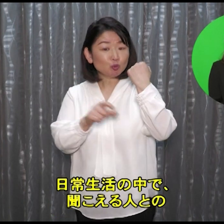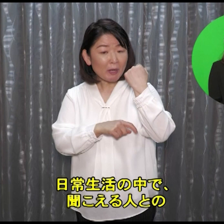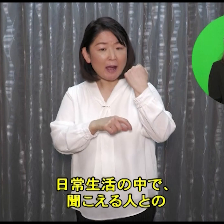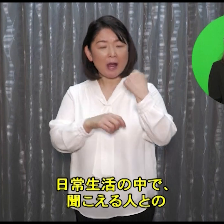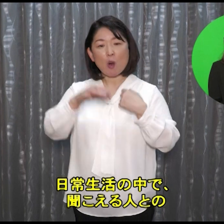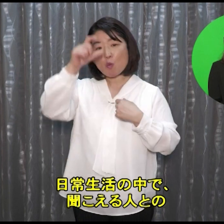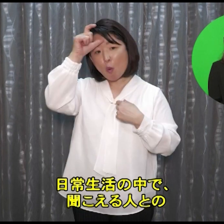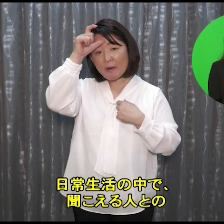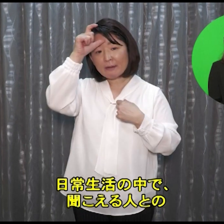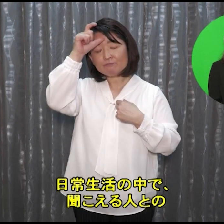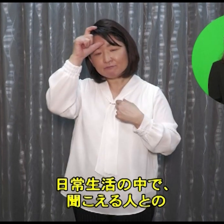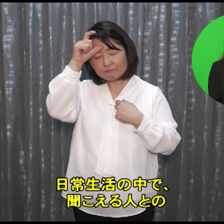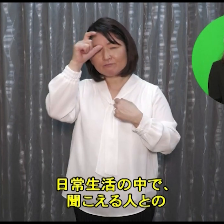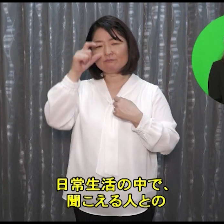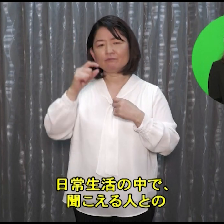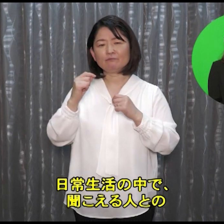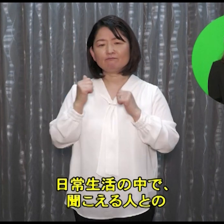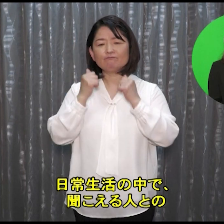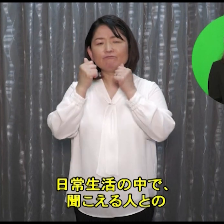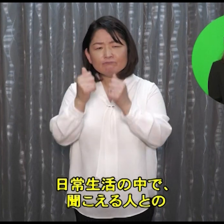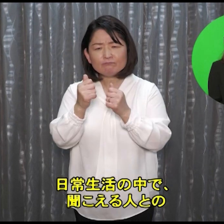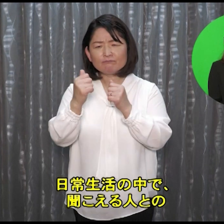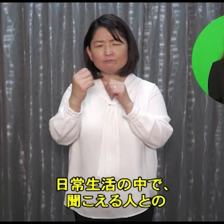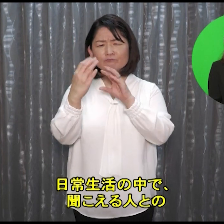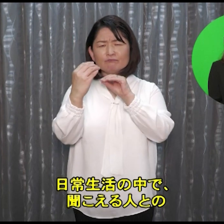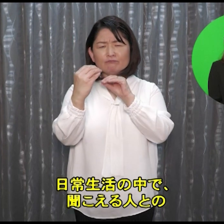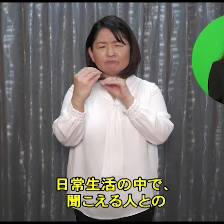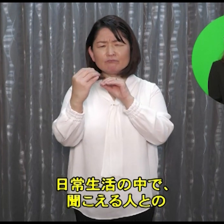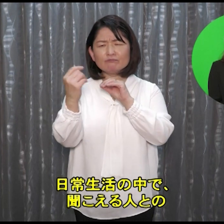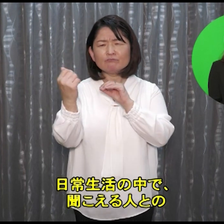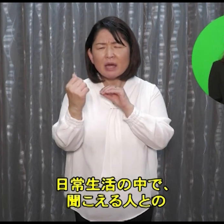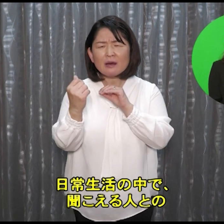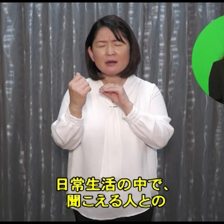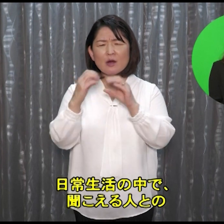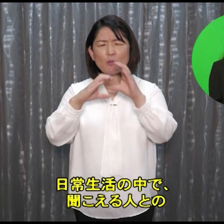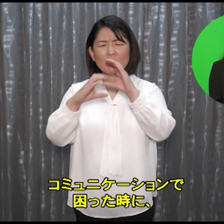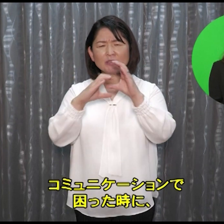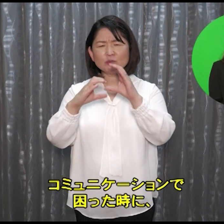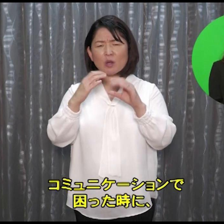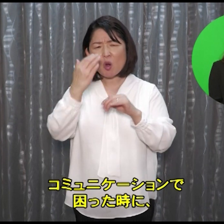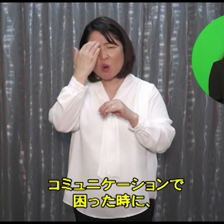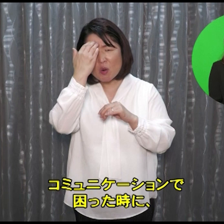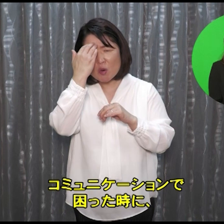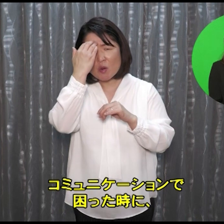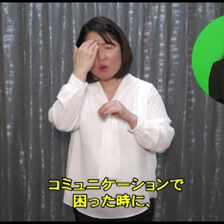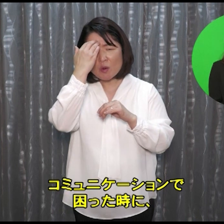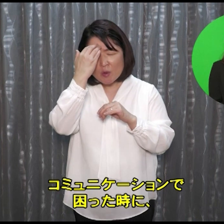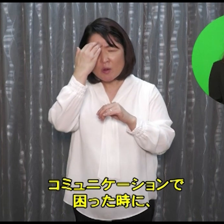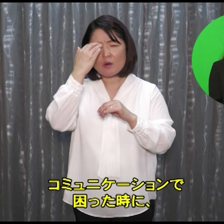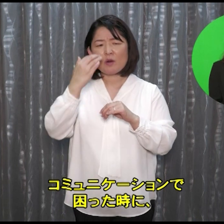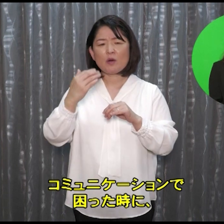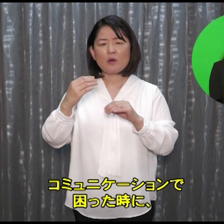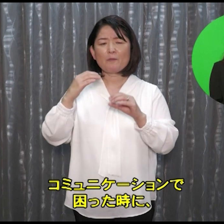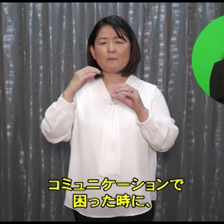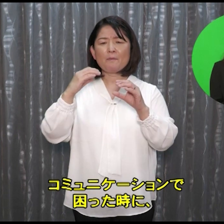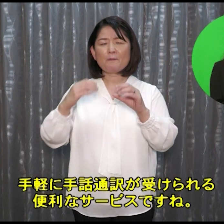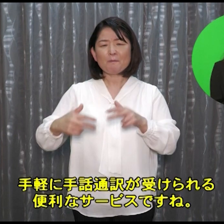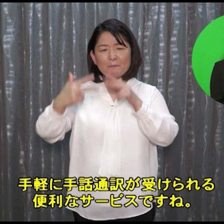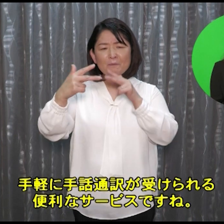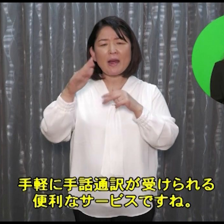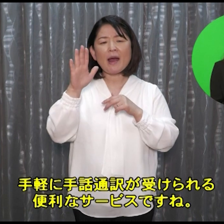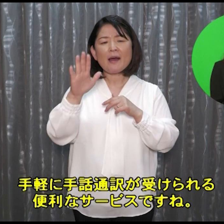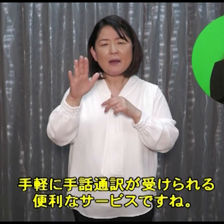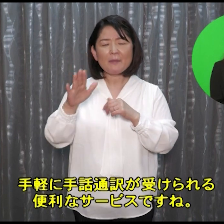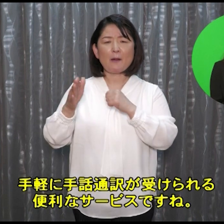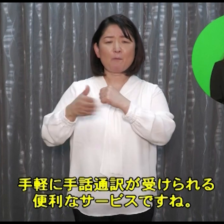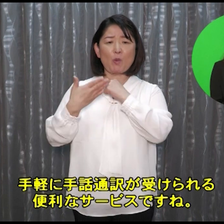日常生活の中で聞こえる人とのコミュニケーションで困った時に手